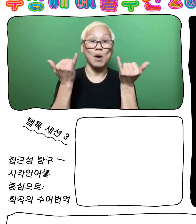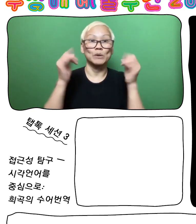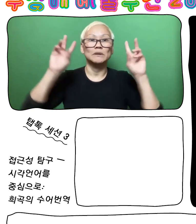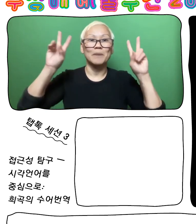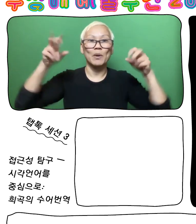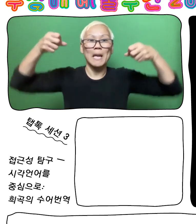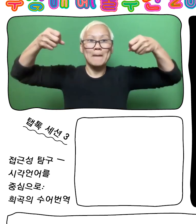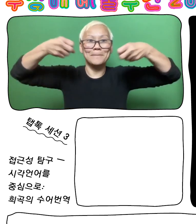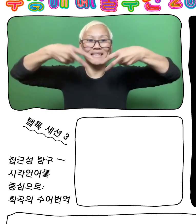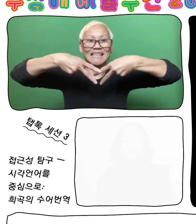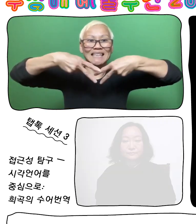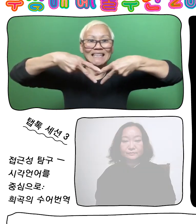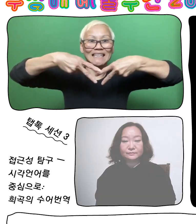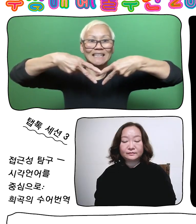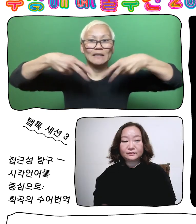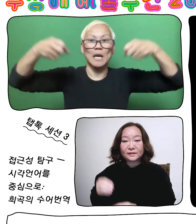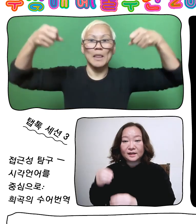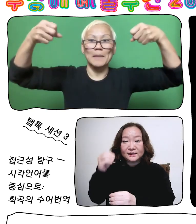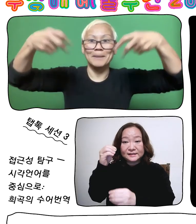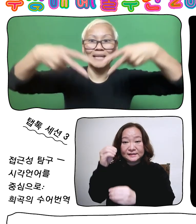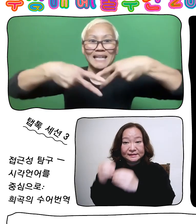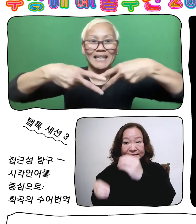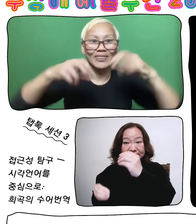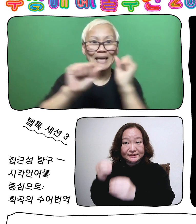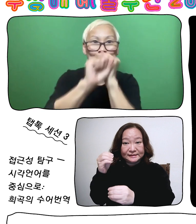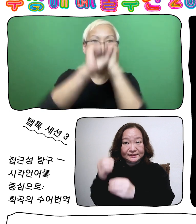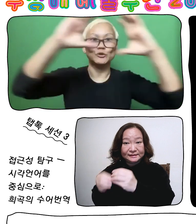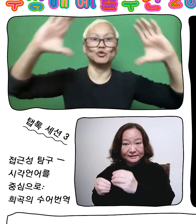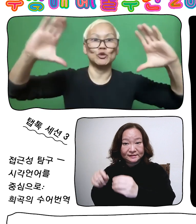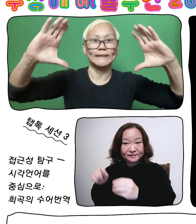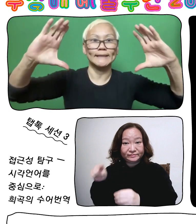시에서는 단어와 상상의 이미지가 결합되어 표현됩니다.